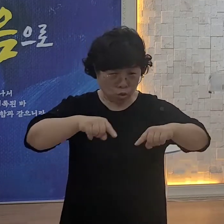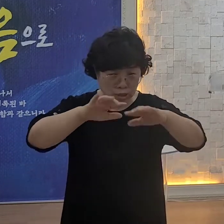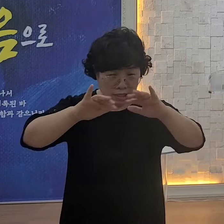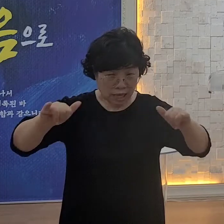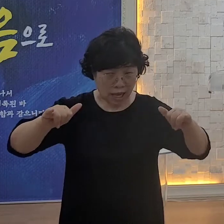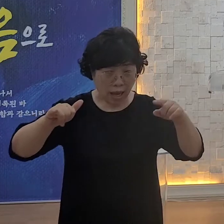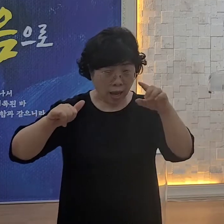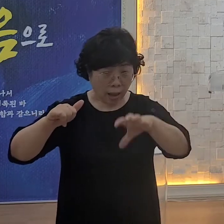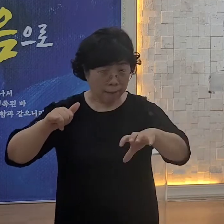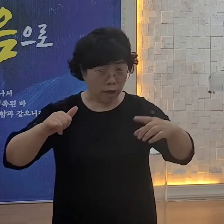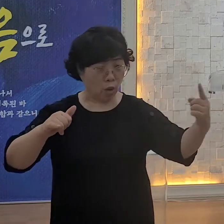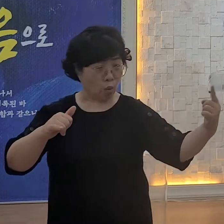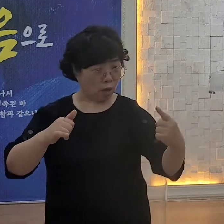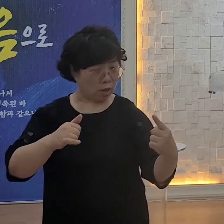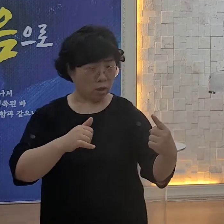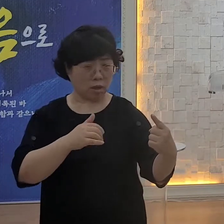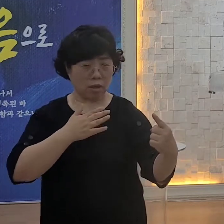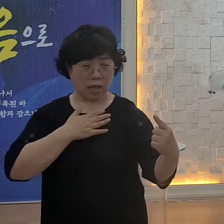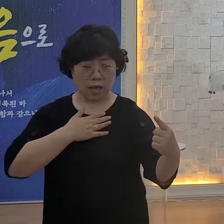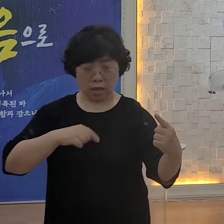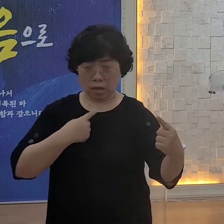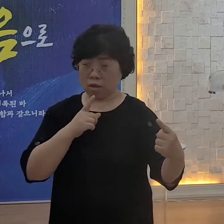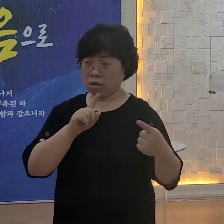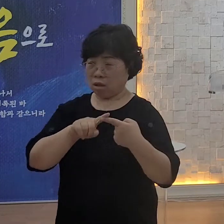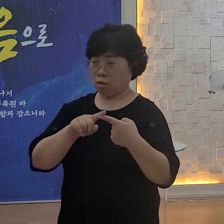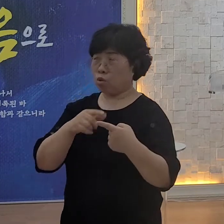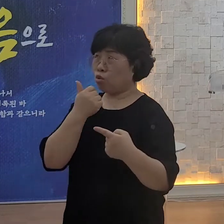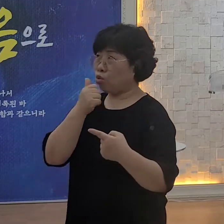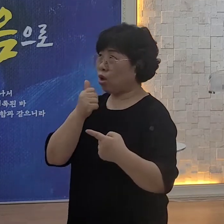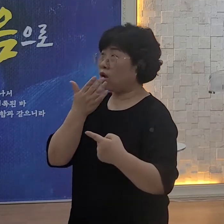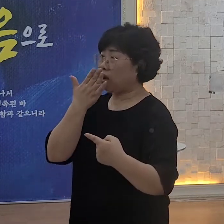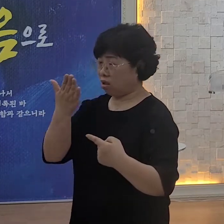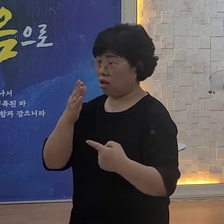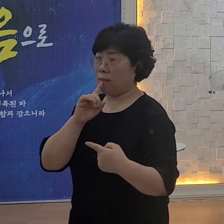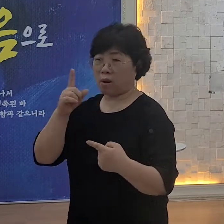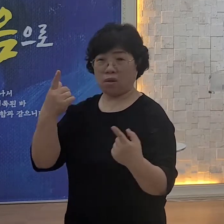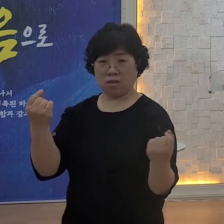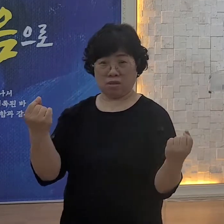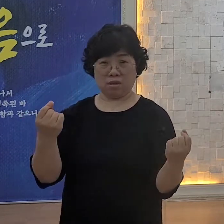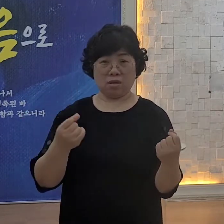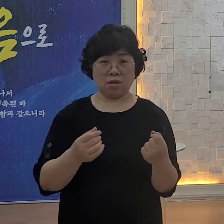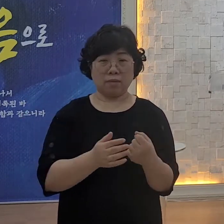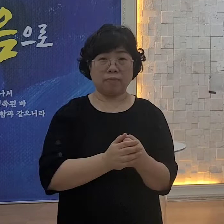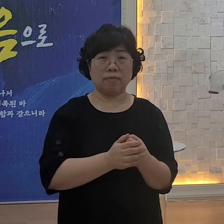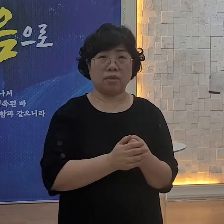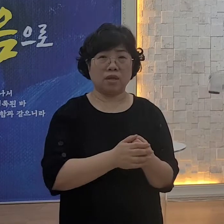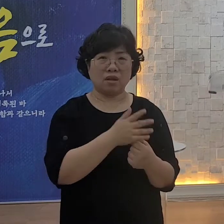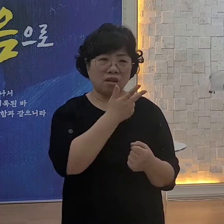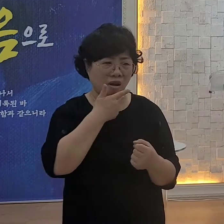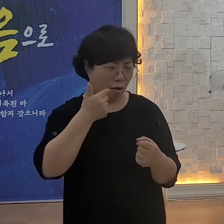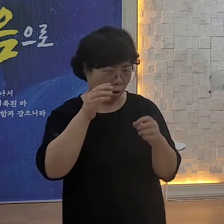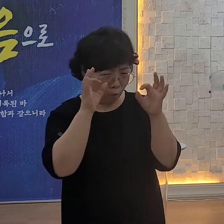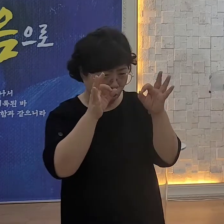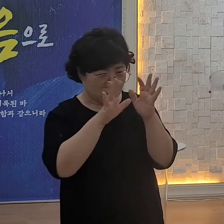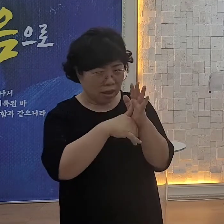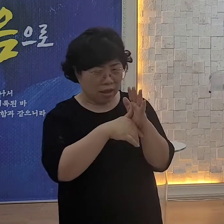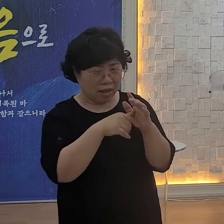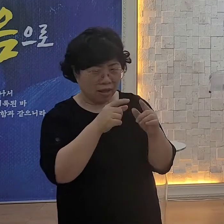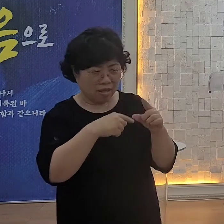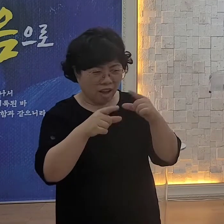뜻으로 이 원어의 의미를 직역하면 그렇다는 뜻이에요. 그러니까 이게 훨씬 더 사실은 와닿습니다.